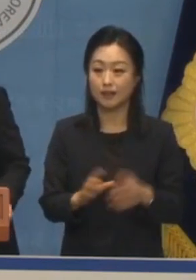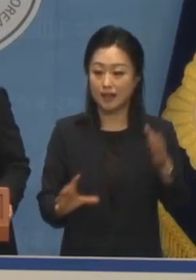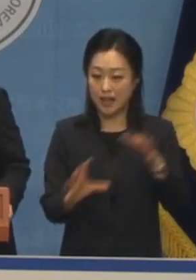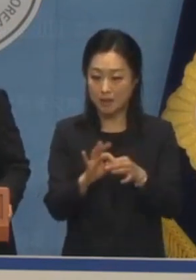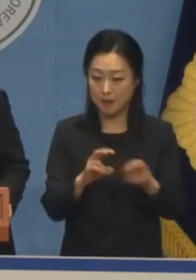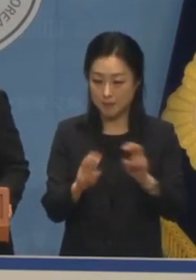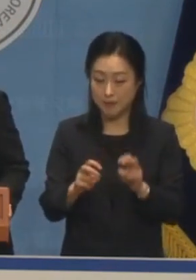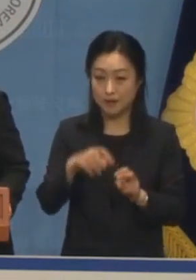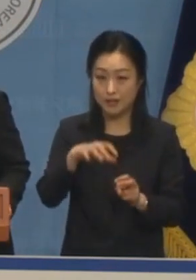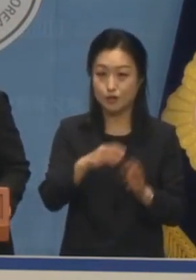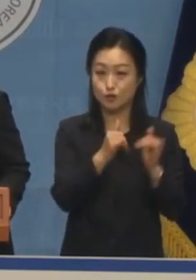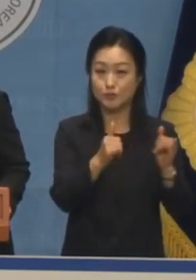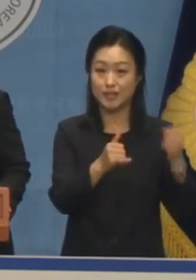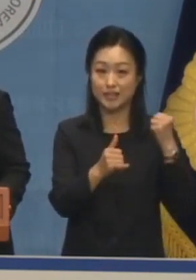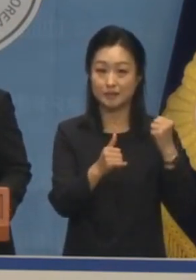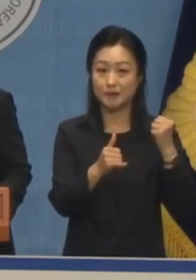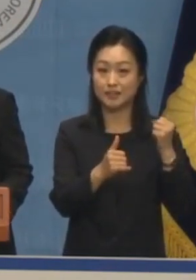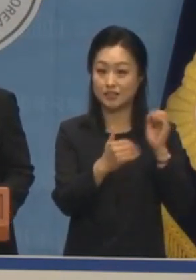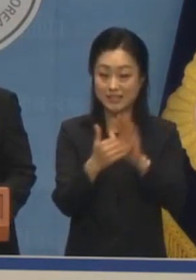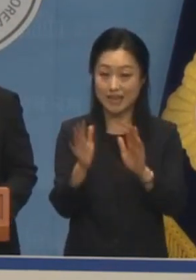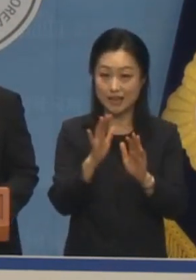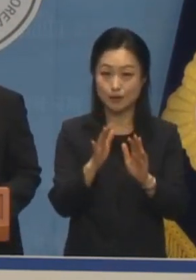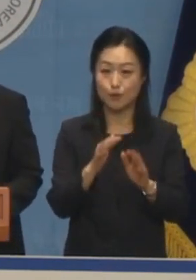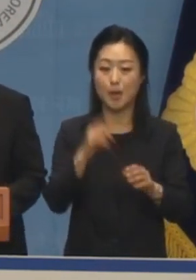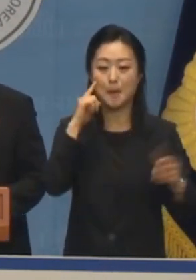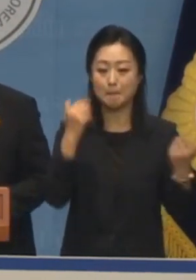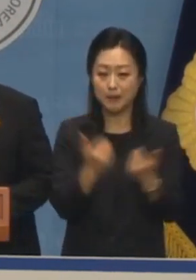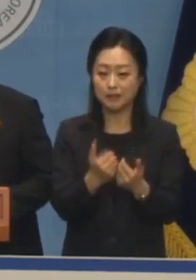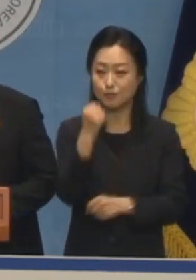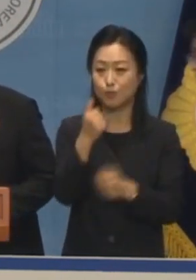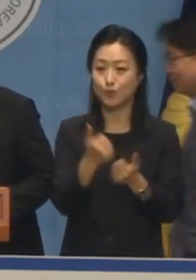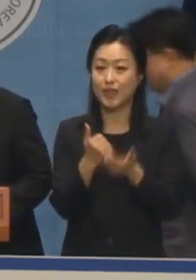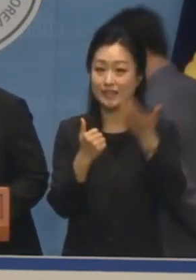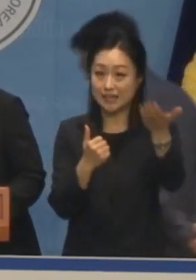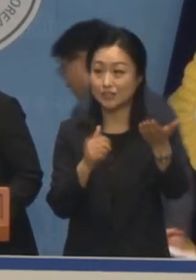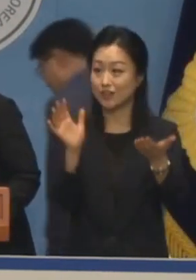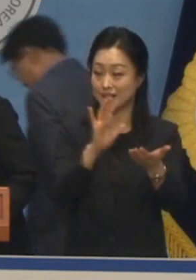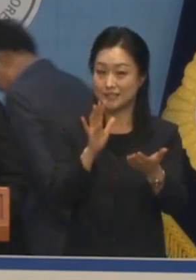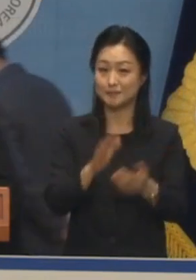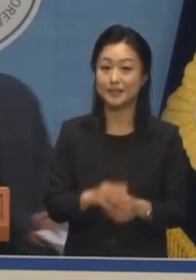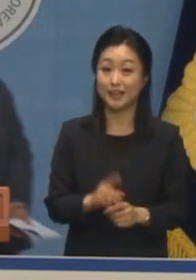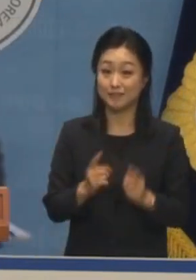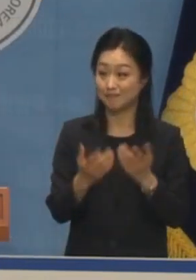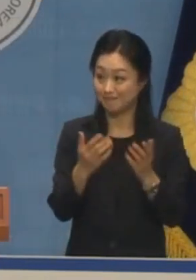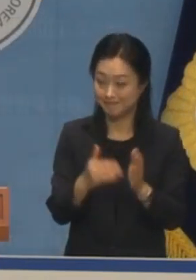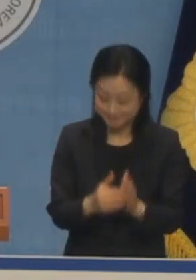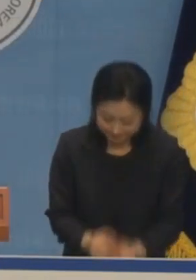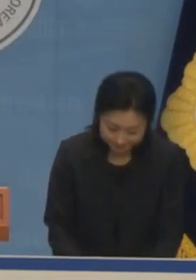국민의힘의 반대로 아예 본회의에 상정되지 못했다로 정정을 하도록 하겠습니다. 감사합니다.